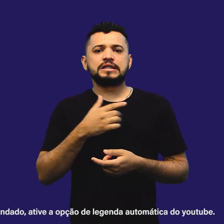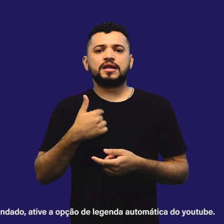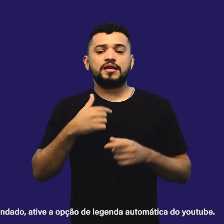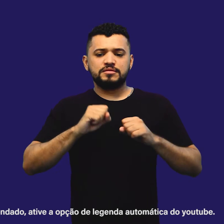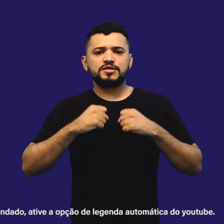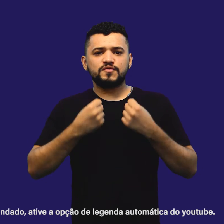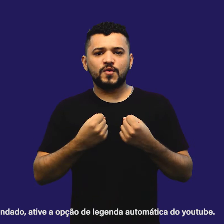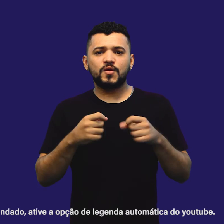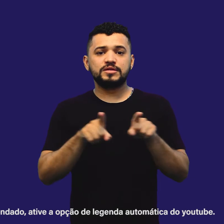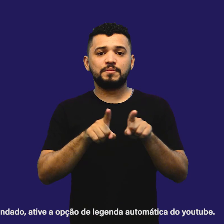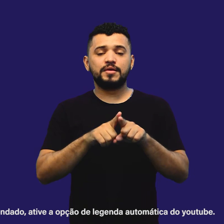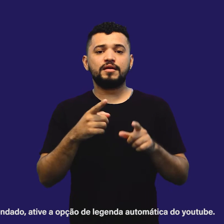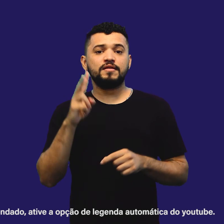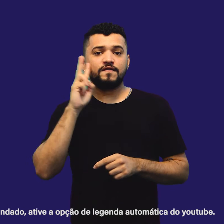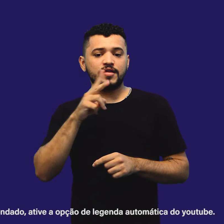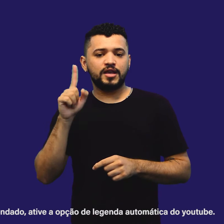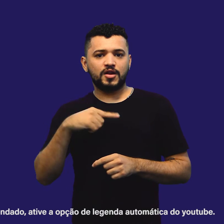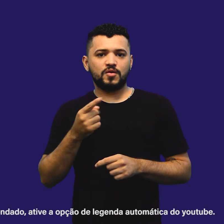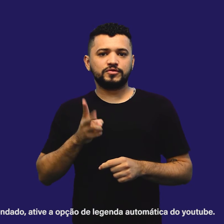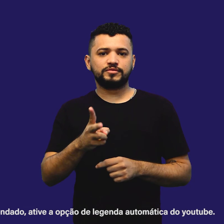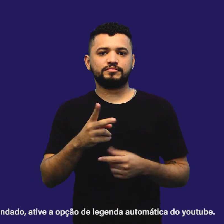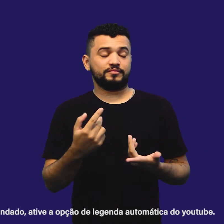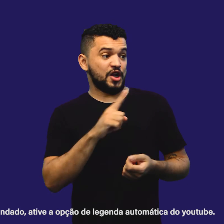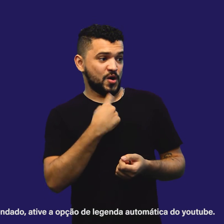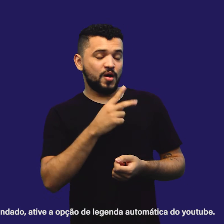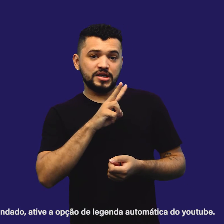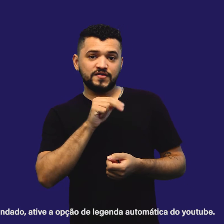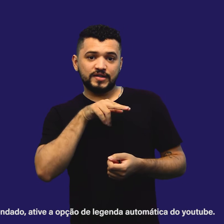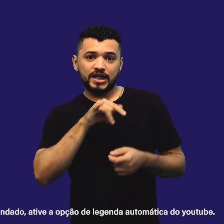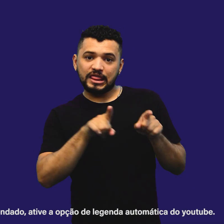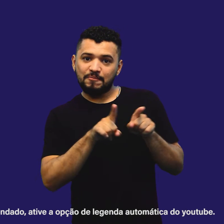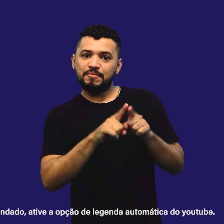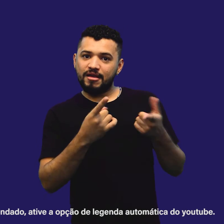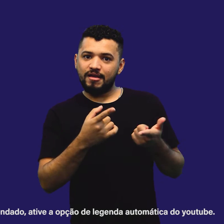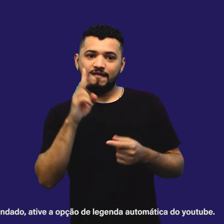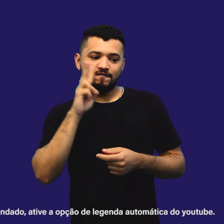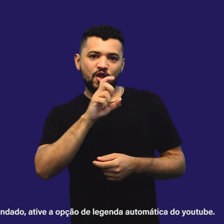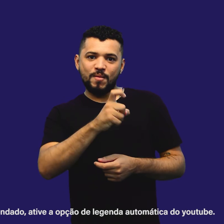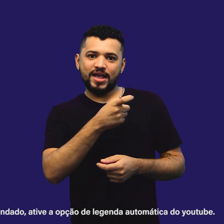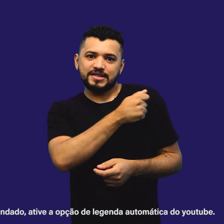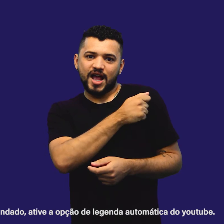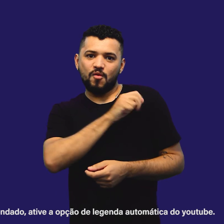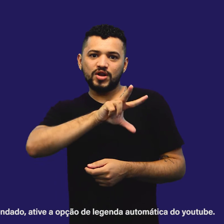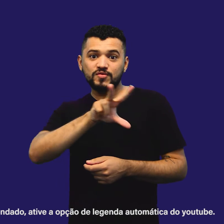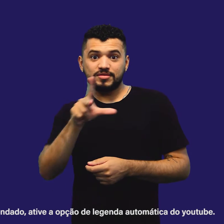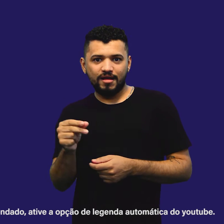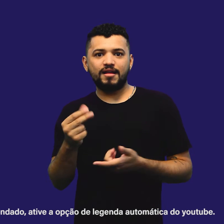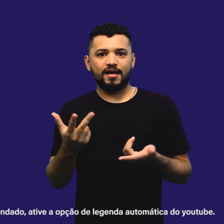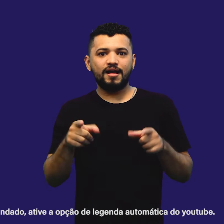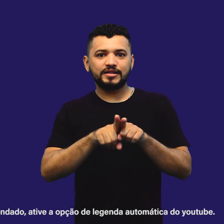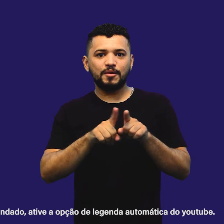Nós também, né, Vani? A gente fica muito orgulhosa, assim, de ver uma ex-aluna do Senac colocando ali o aprendizado de sala de